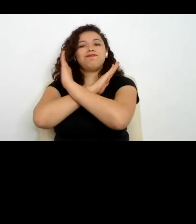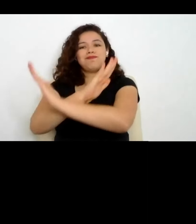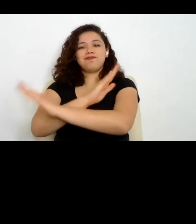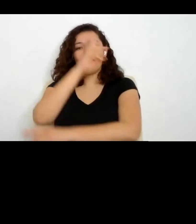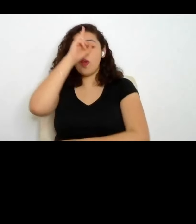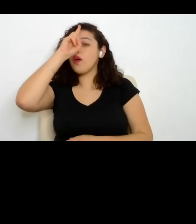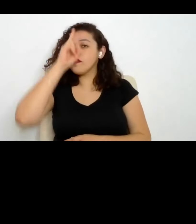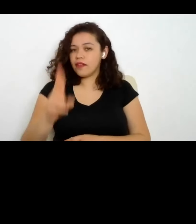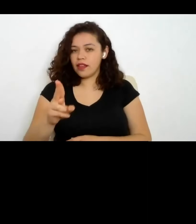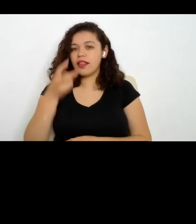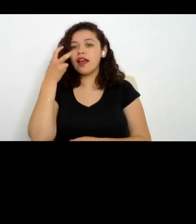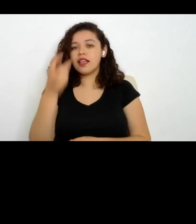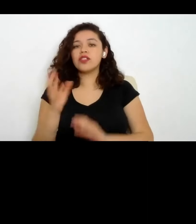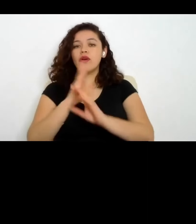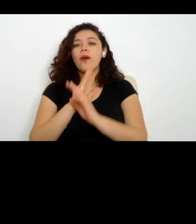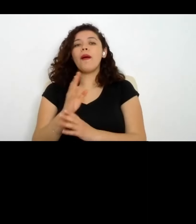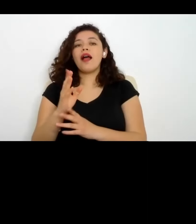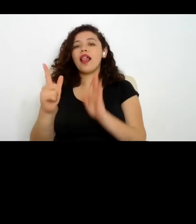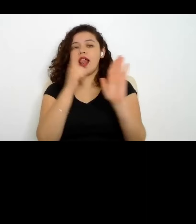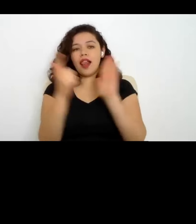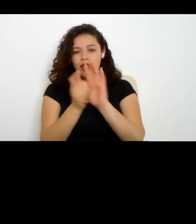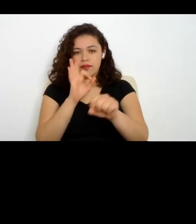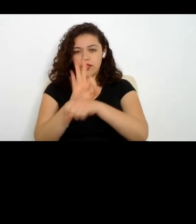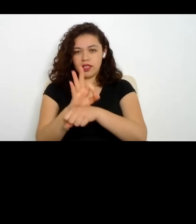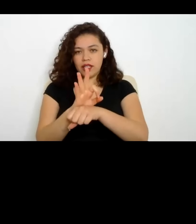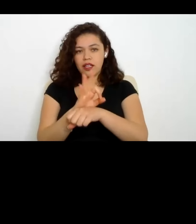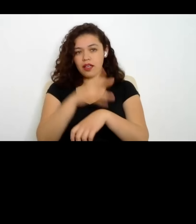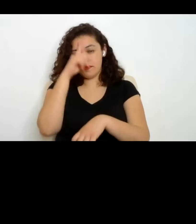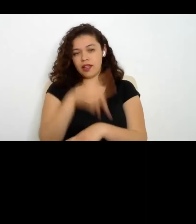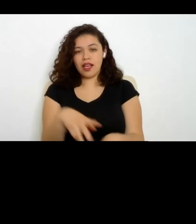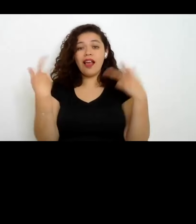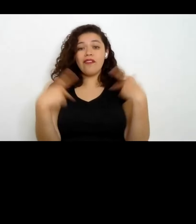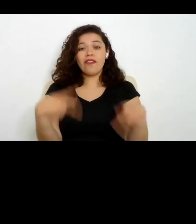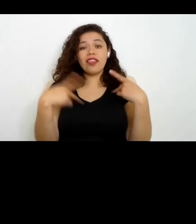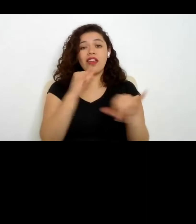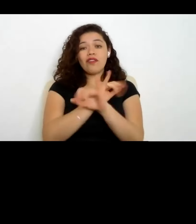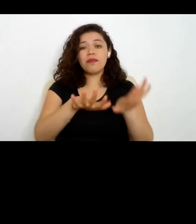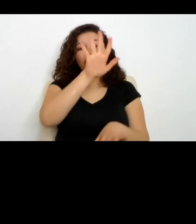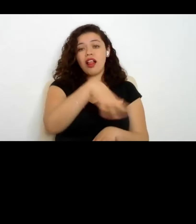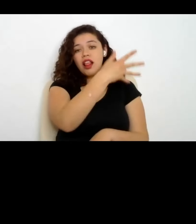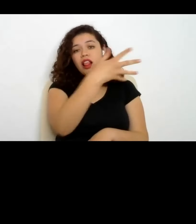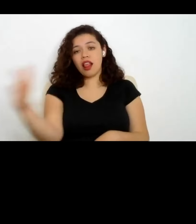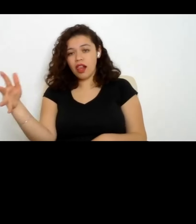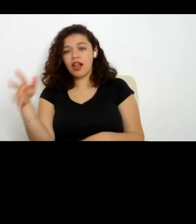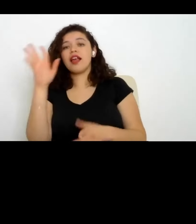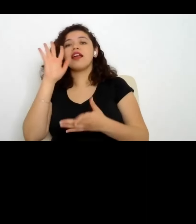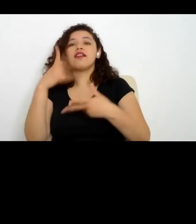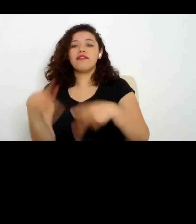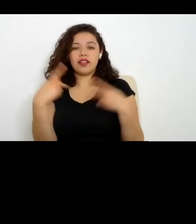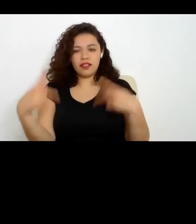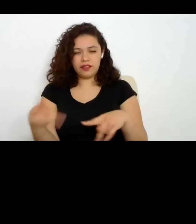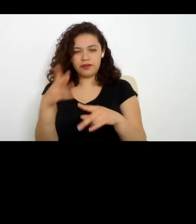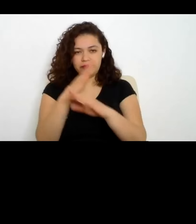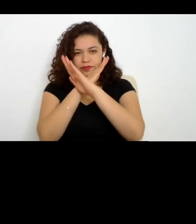las cosas que está protegiendo esta ley. Evitar la venta de esas bases de datos. Y por eso es que debe de